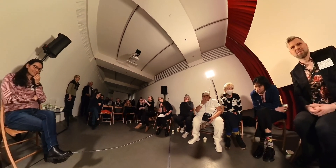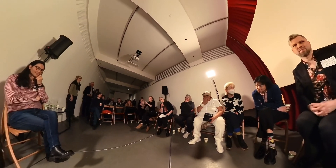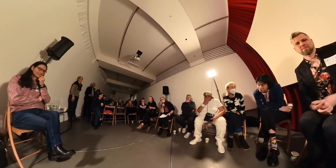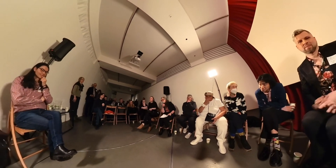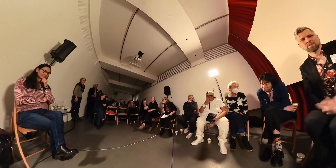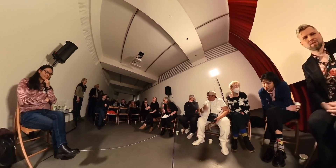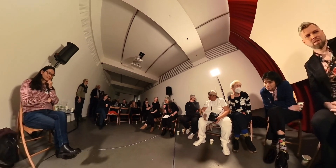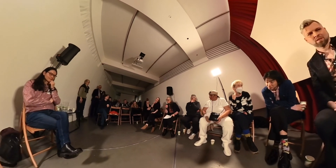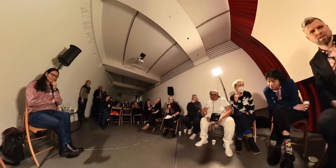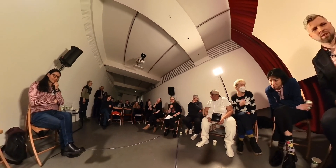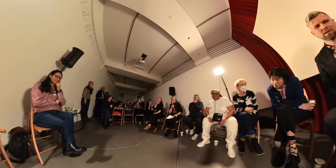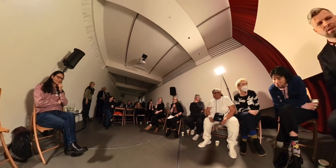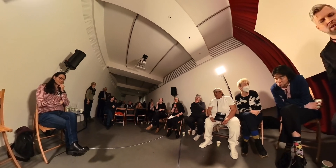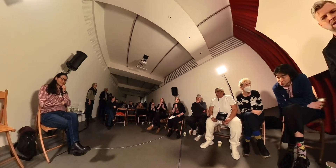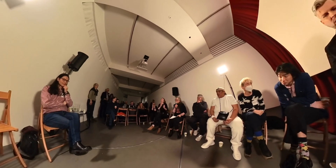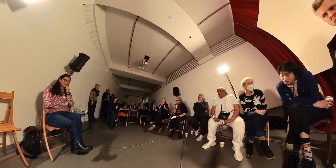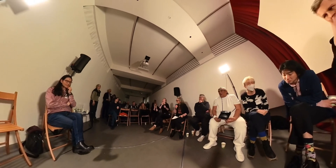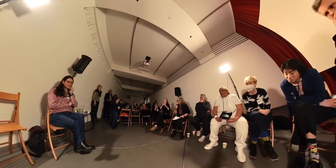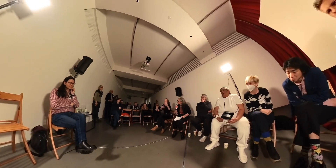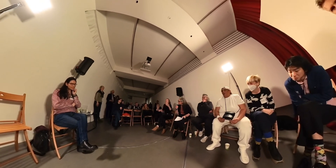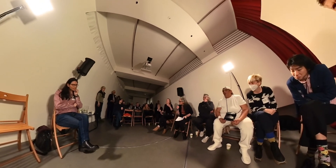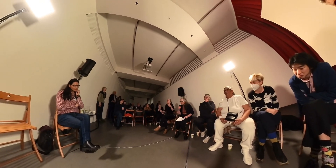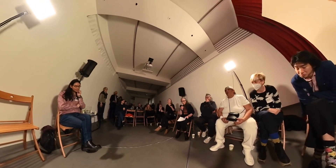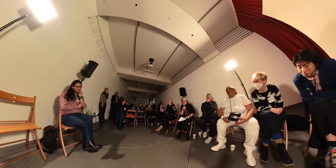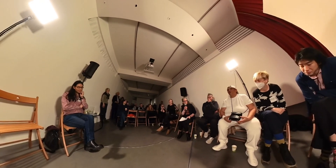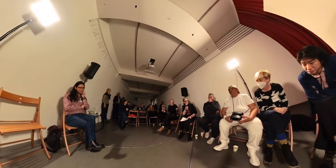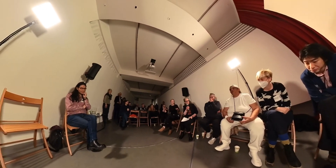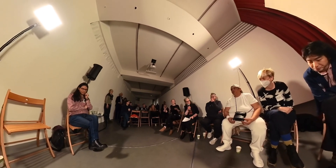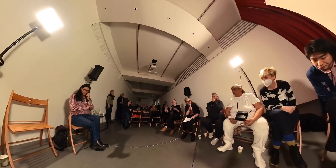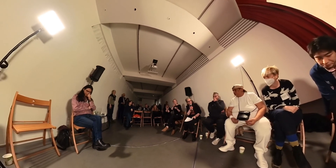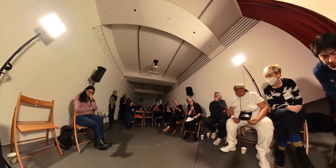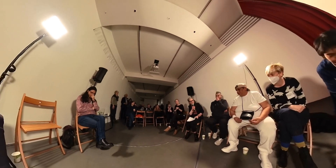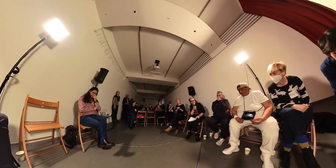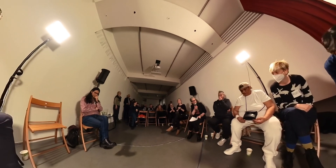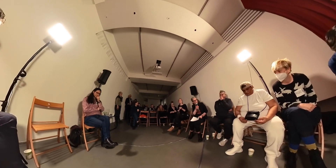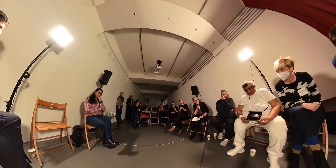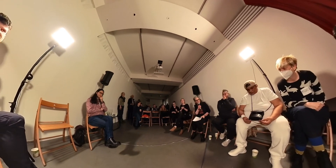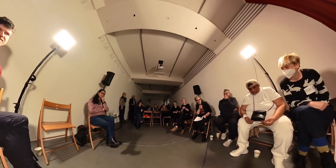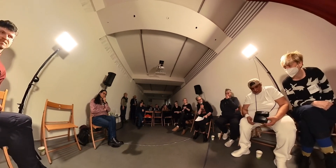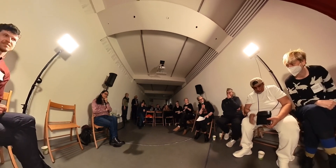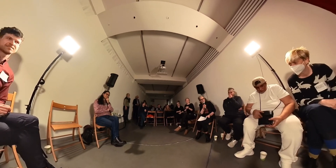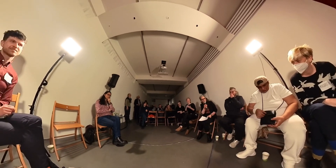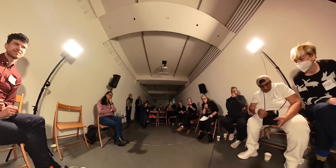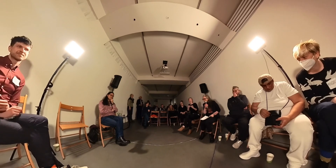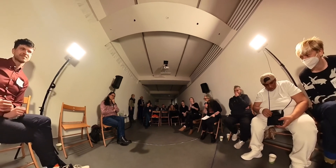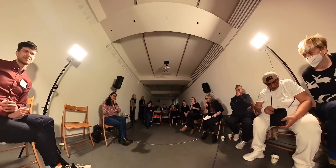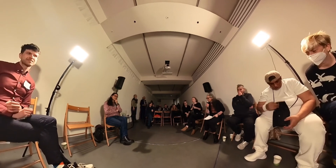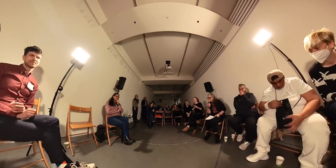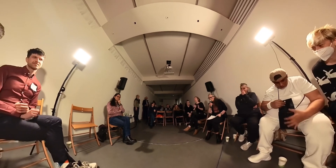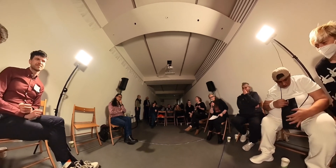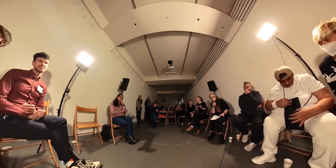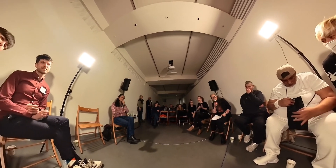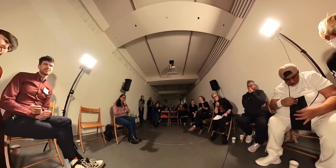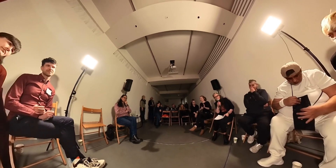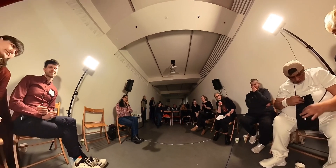spousty, co by se dalo mluvit, ale právě věřím, že to nebude, nebo že tu nejsme třeba dneska naposledy